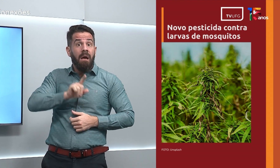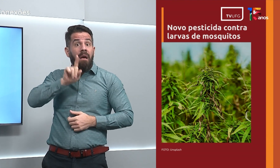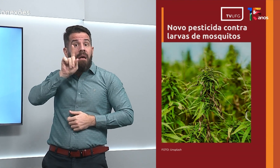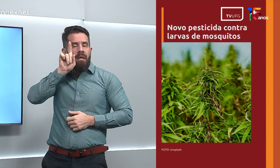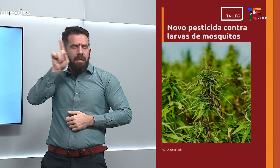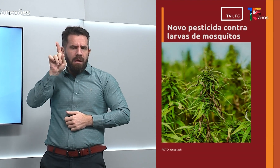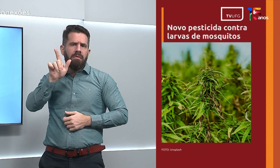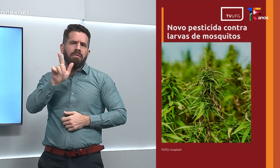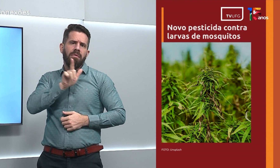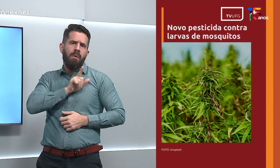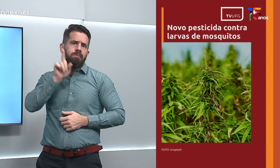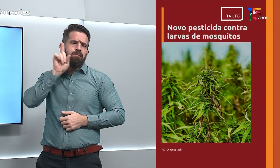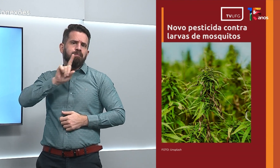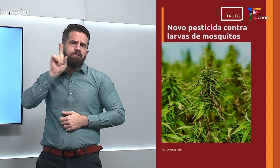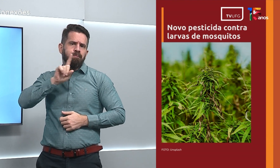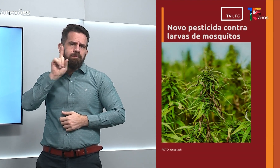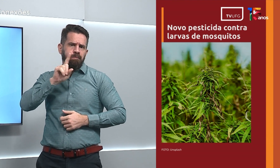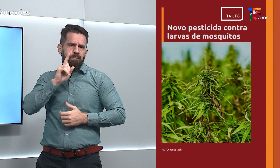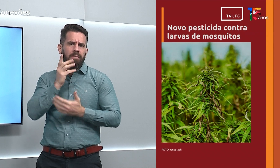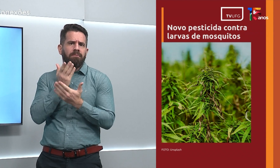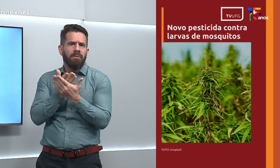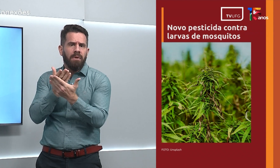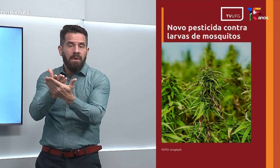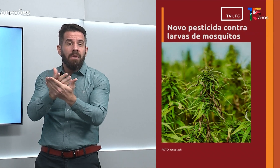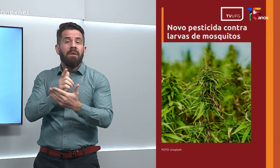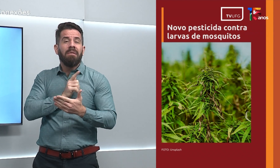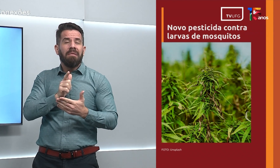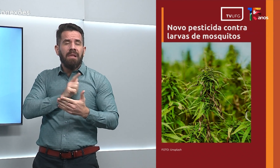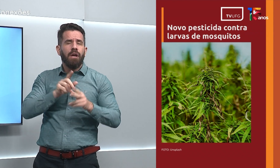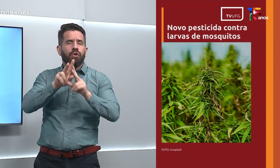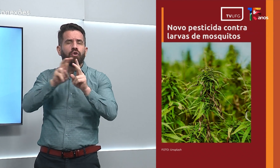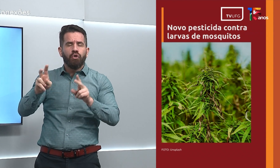vale até março do ano que vem.